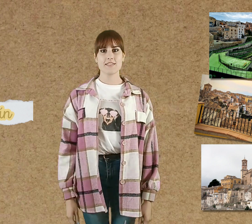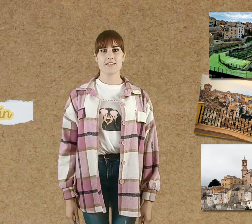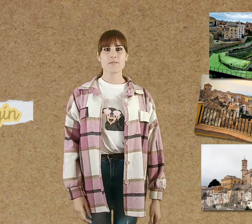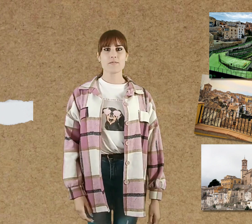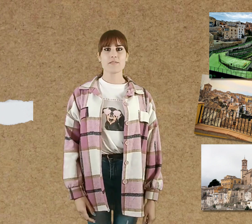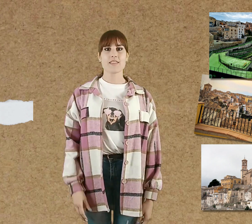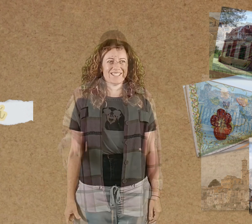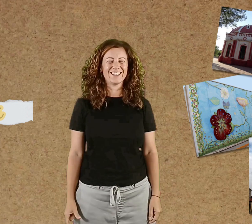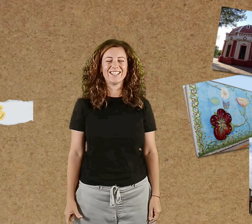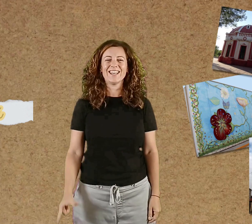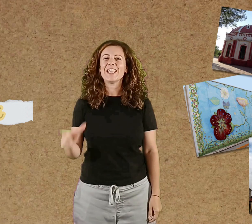su